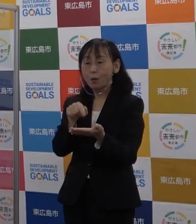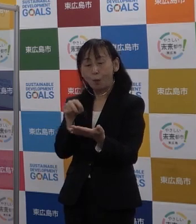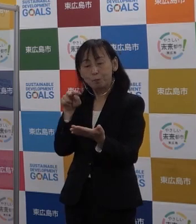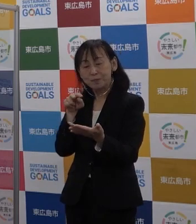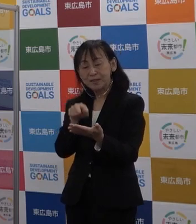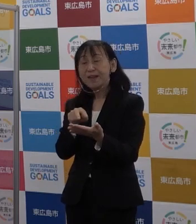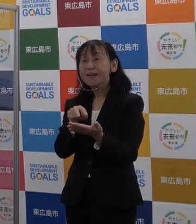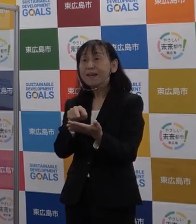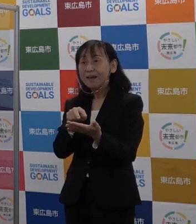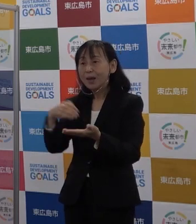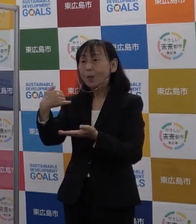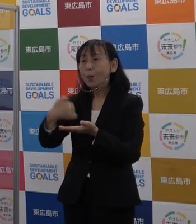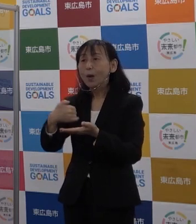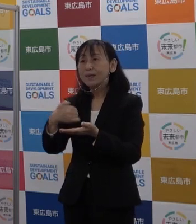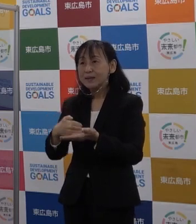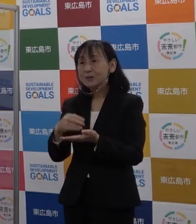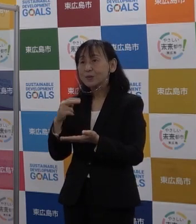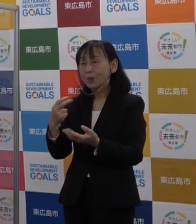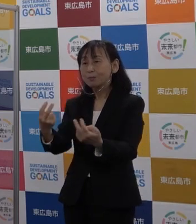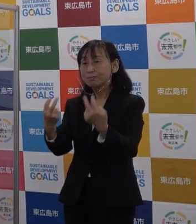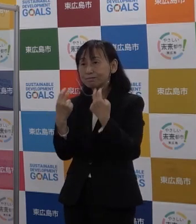けたらと思うんですが、